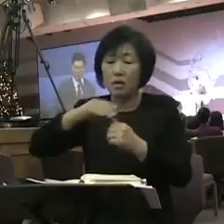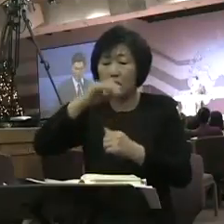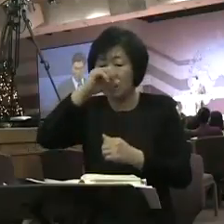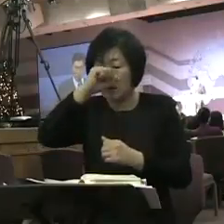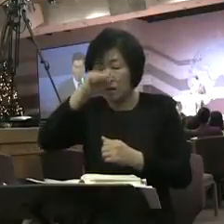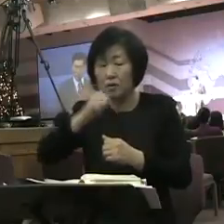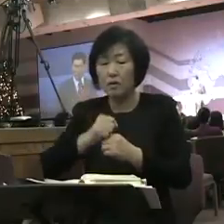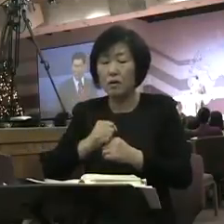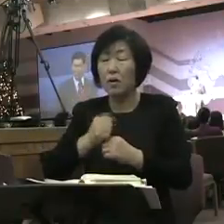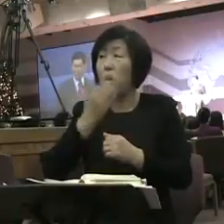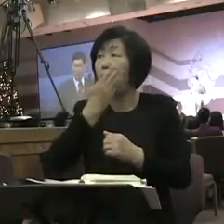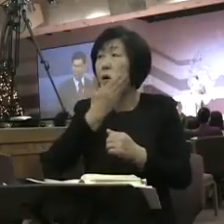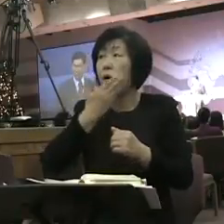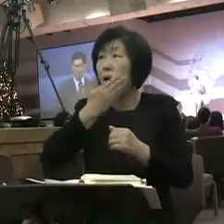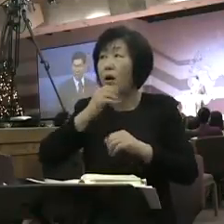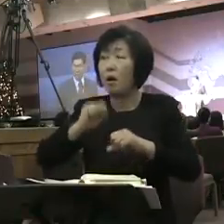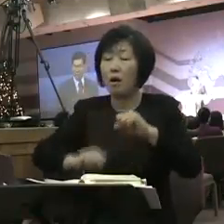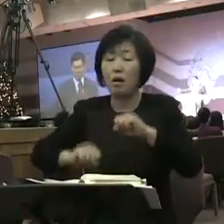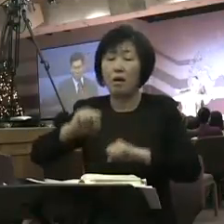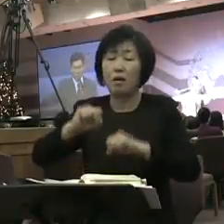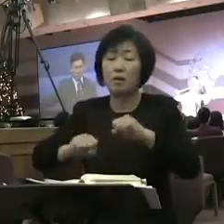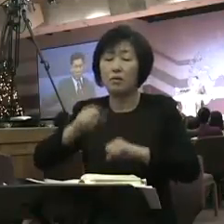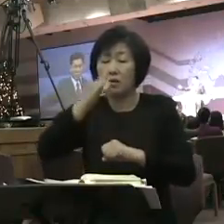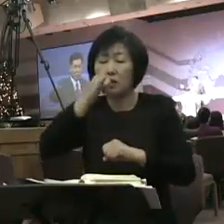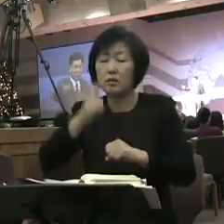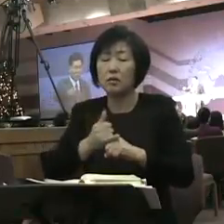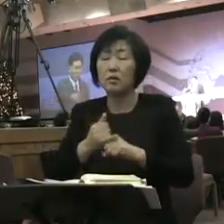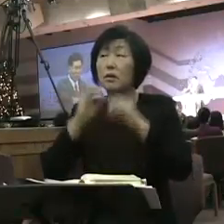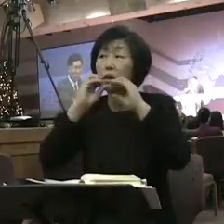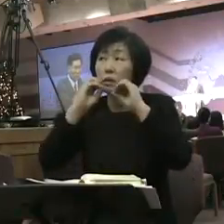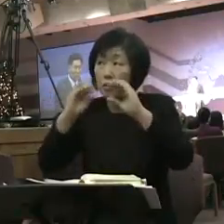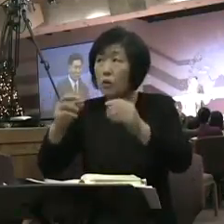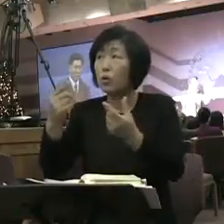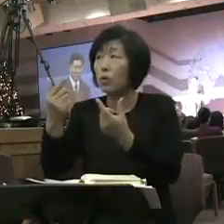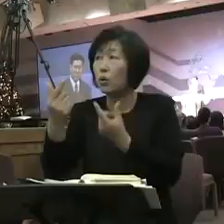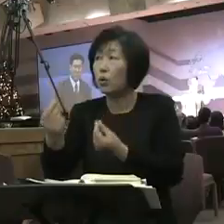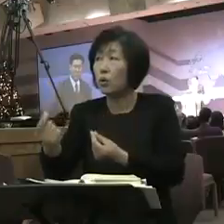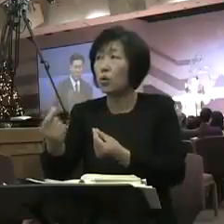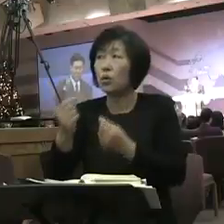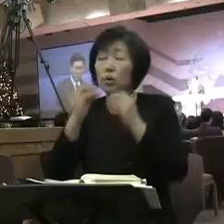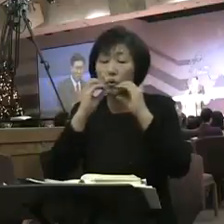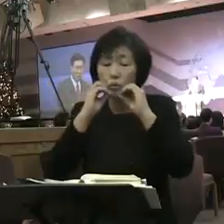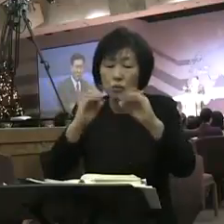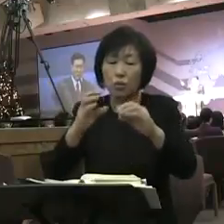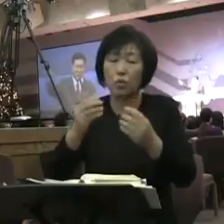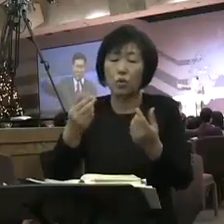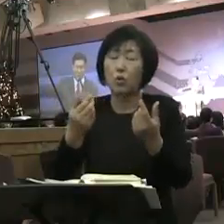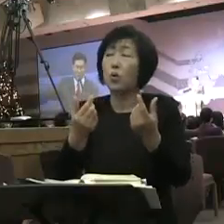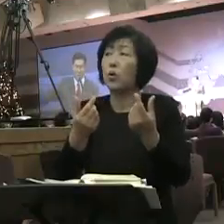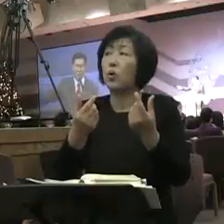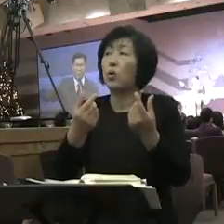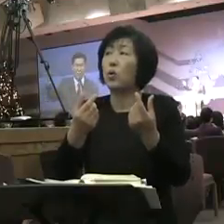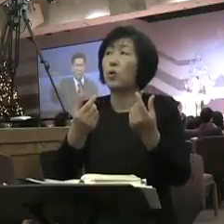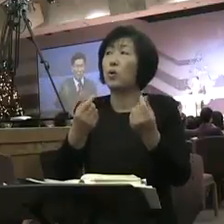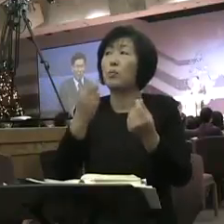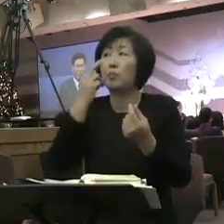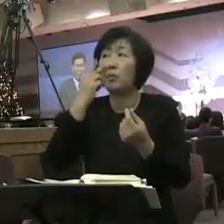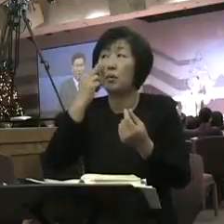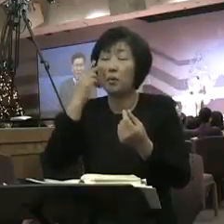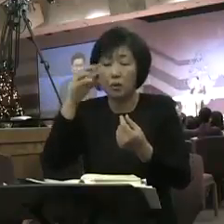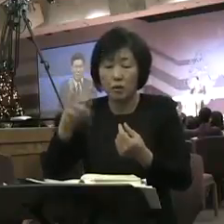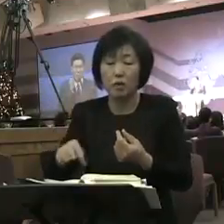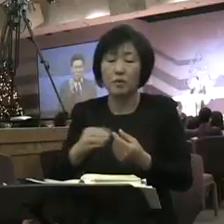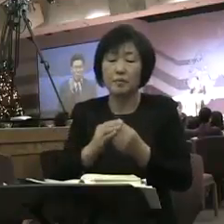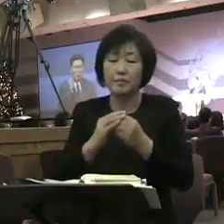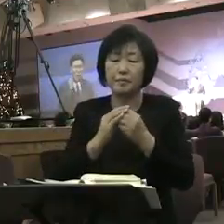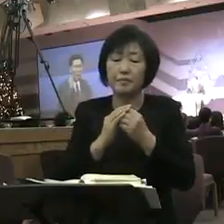우리가 행사할 수 있는 겁니다. 선교도 그렇고 전도도 그렇고 미국에서 살건 어디서 살건